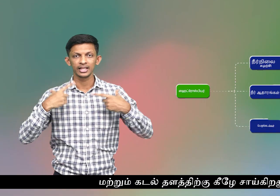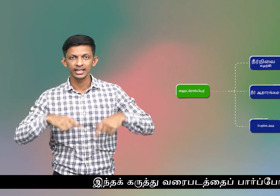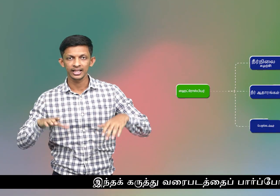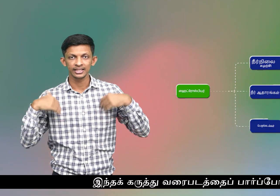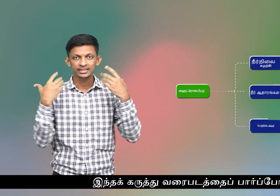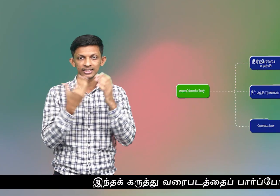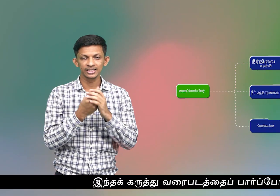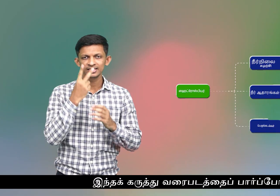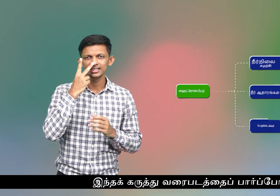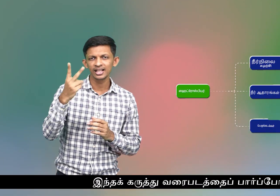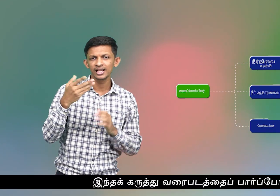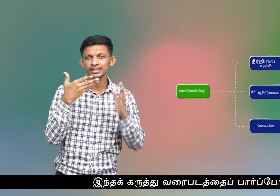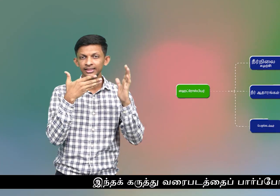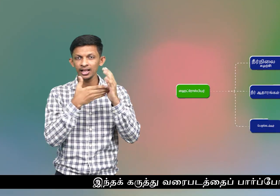இந்த கருத்து வரைபடத்தை பார்ப்போம்.